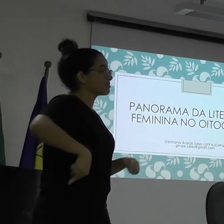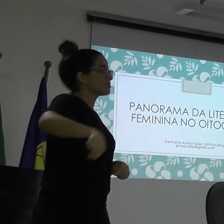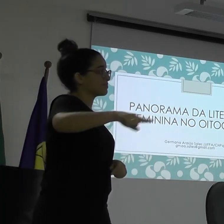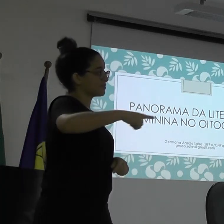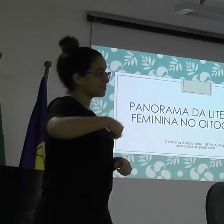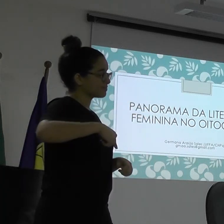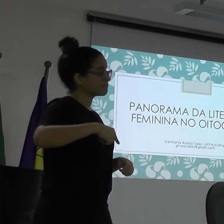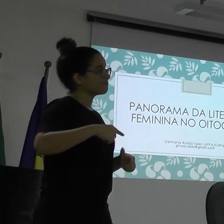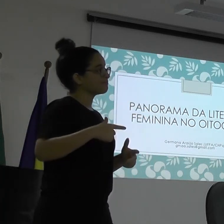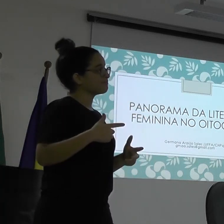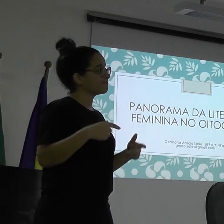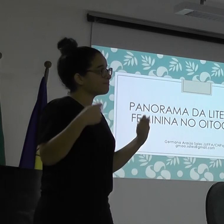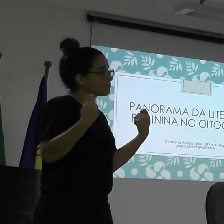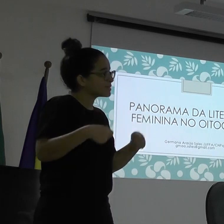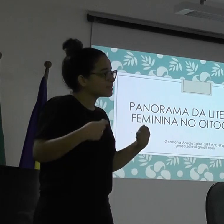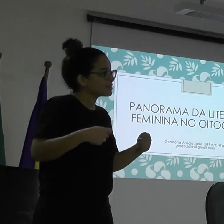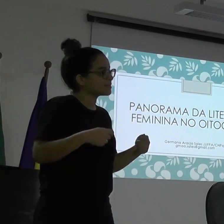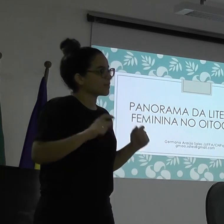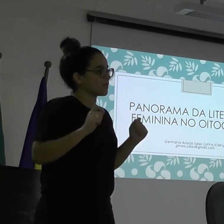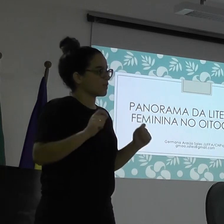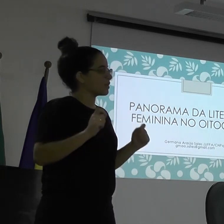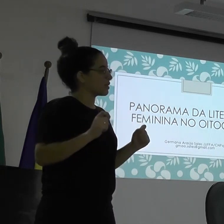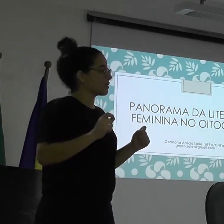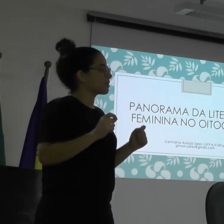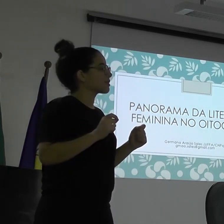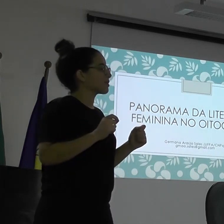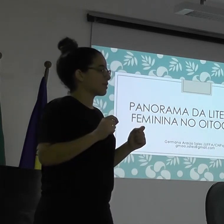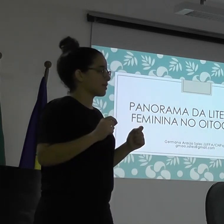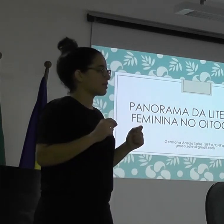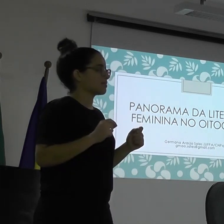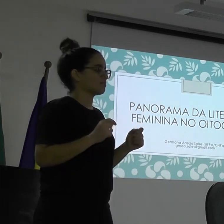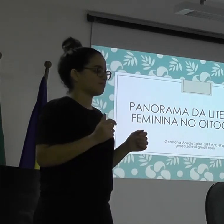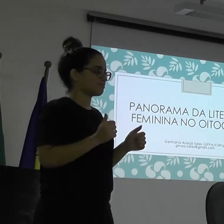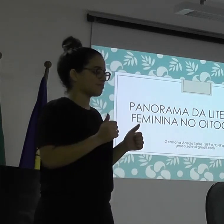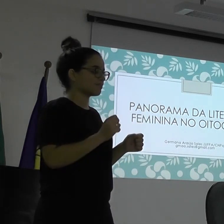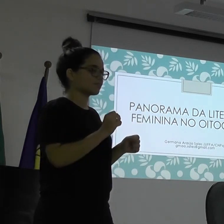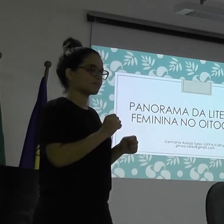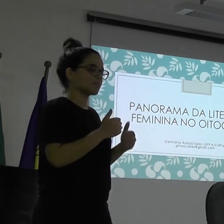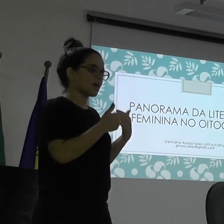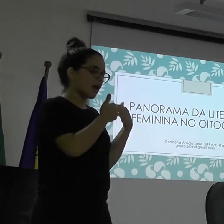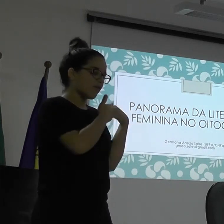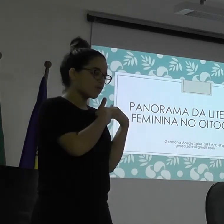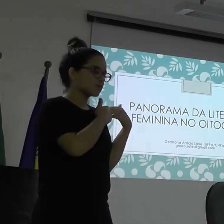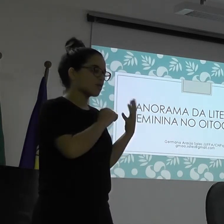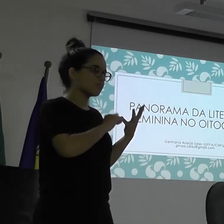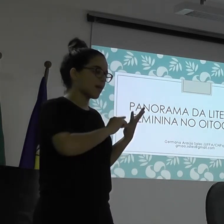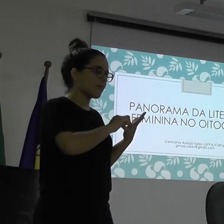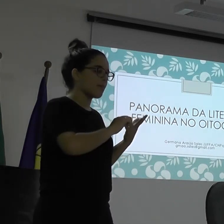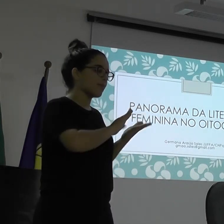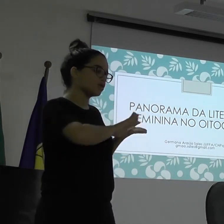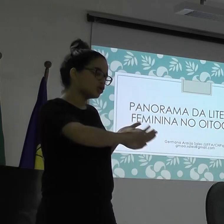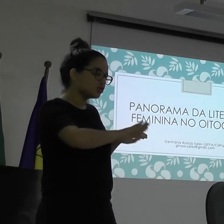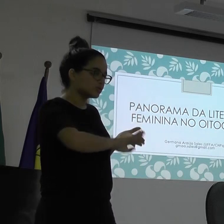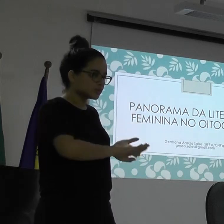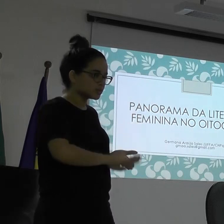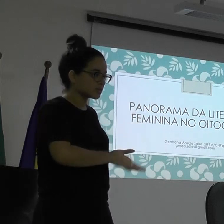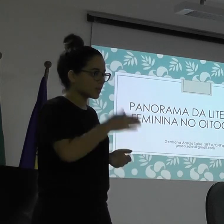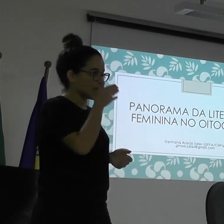que se recolher de muitas atividades, né?